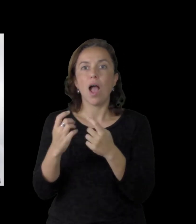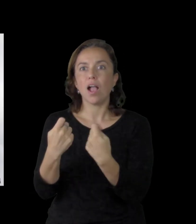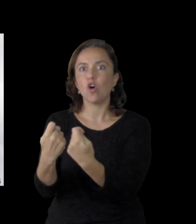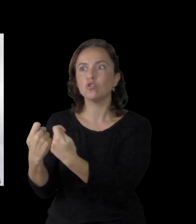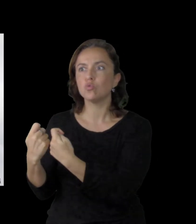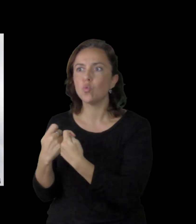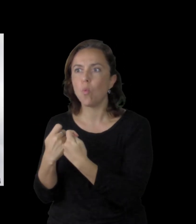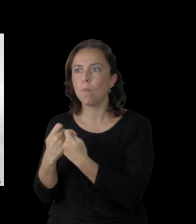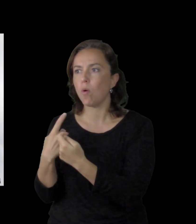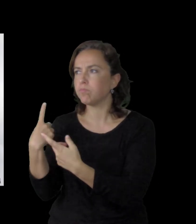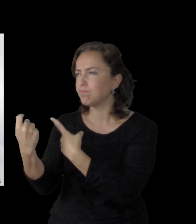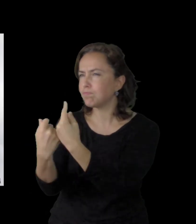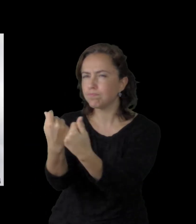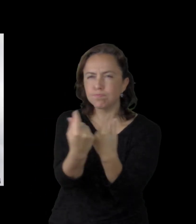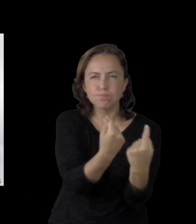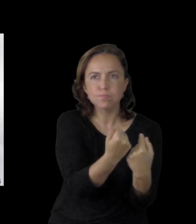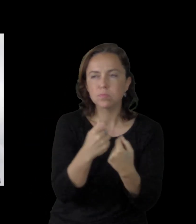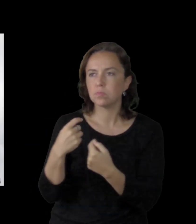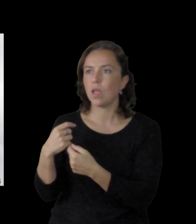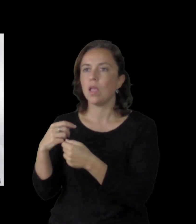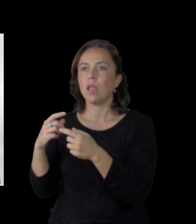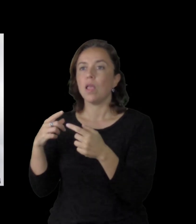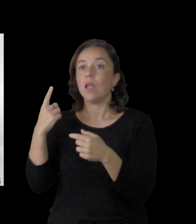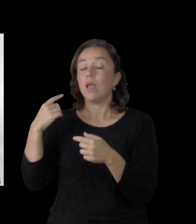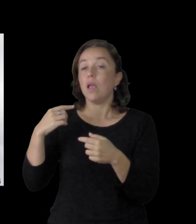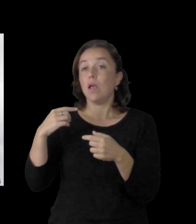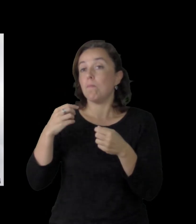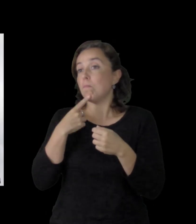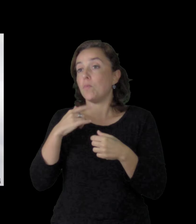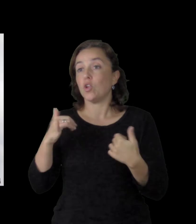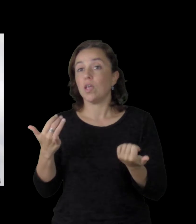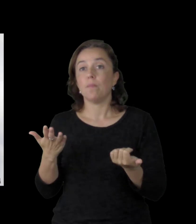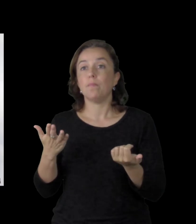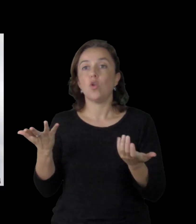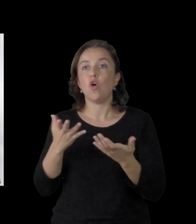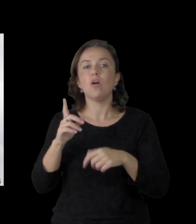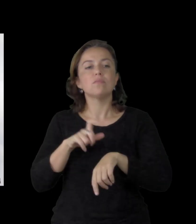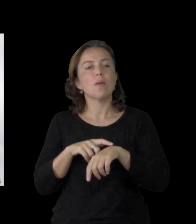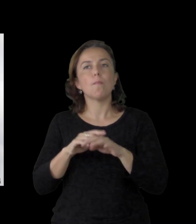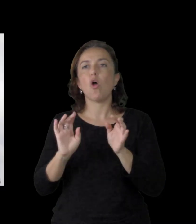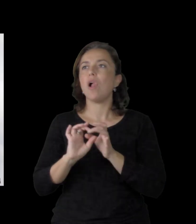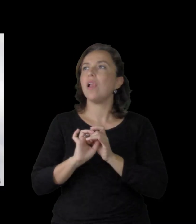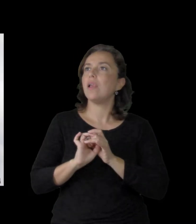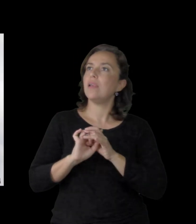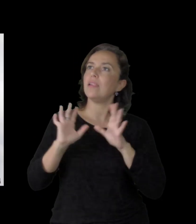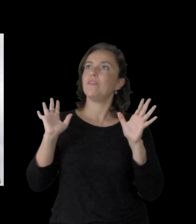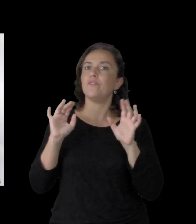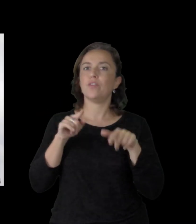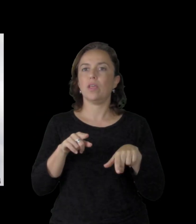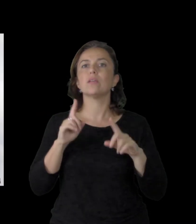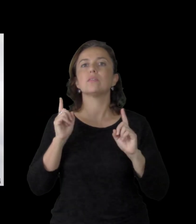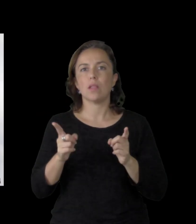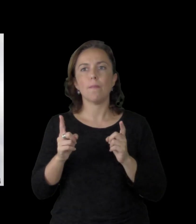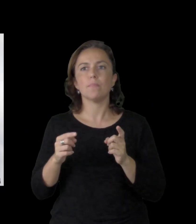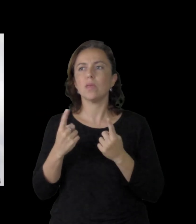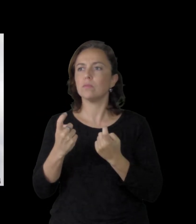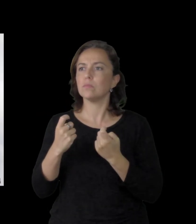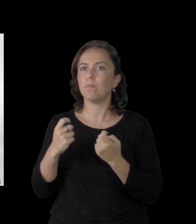vivimos diariamente y hasta nuestro ocio es una carrera productiva, porque